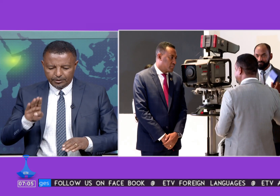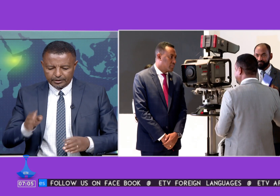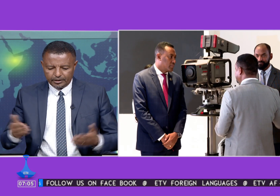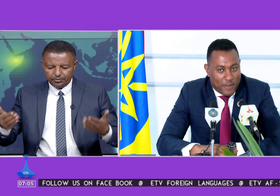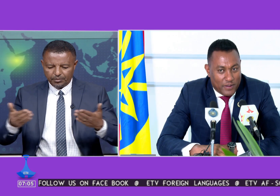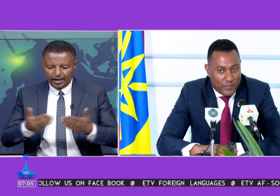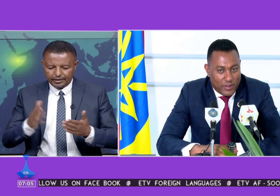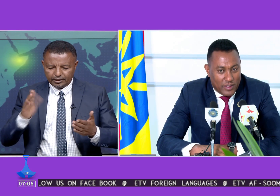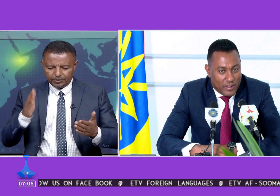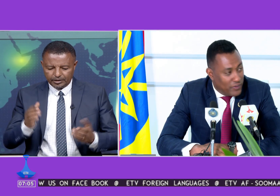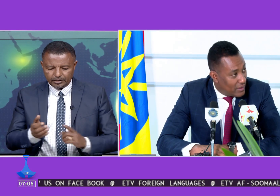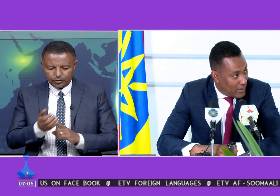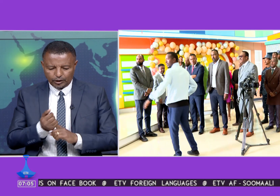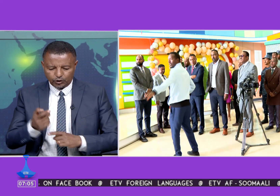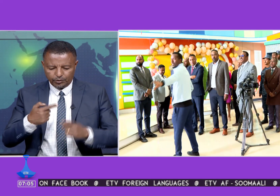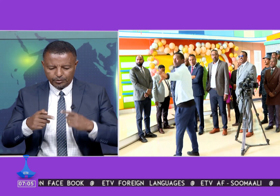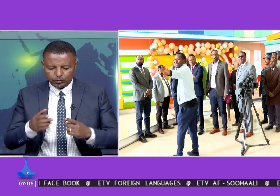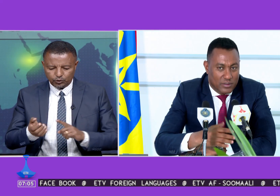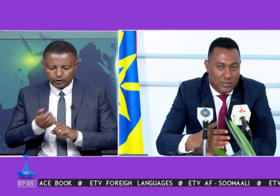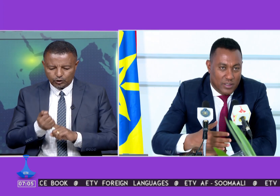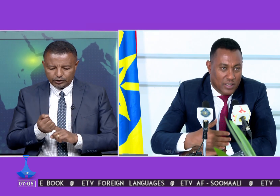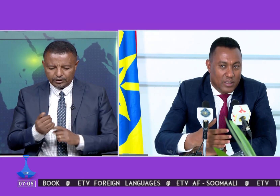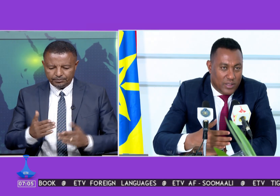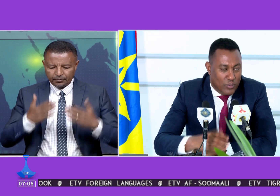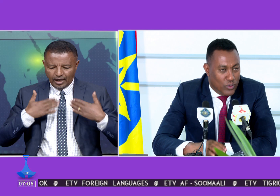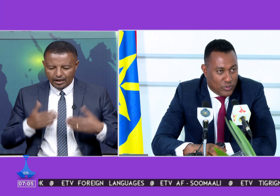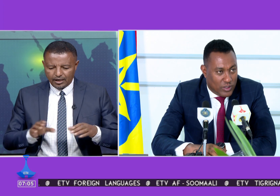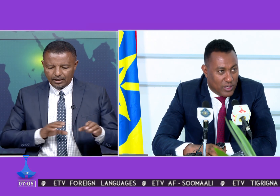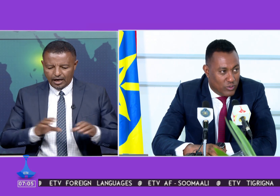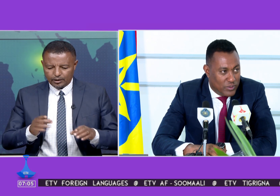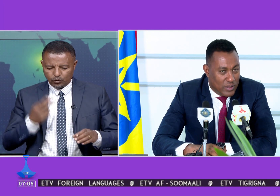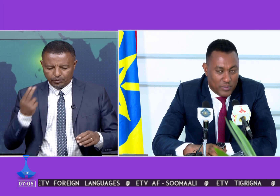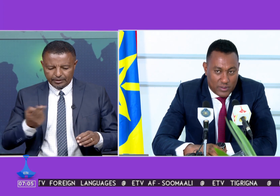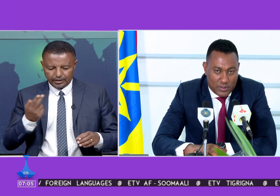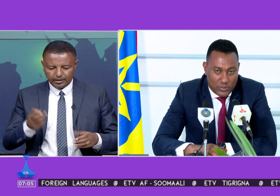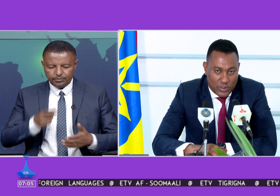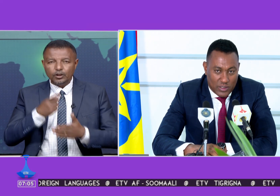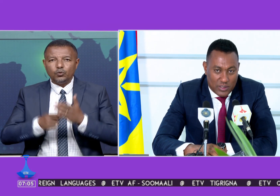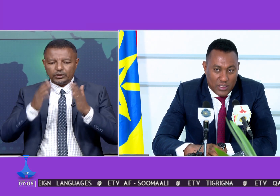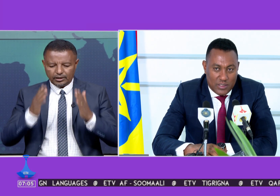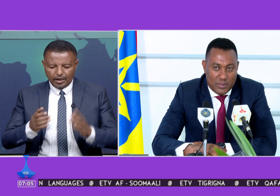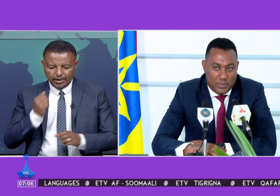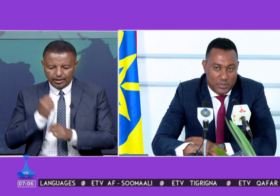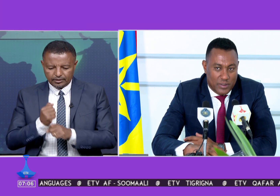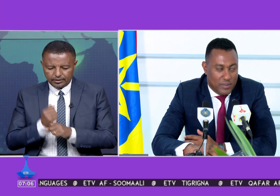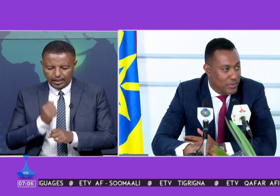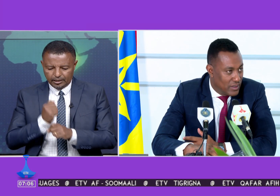ኢቢሲ በአዲስ መልክ ይዟቸው የሚመጡ ይዘቶችን አካል አድርጎ በመጠቀም ውጤታማ ስራ